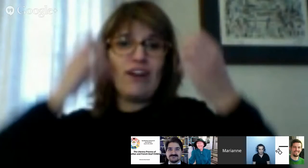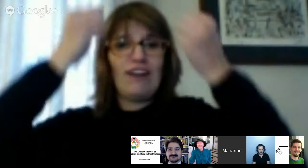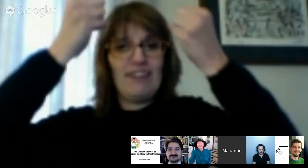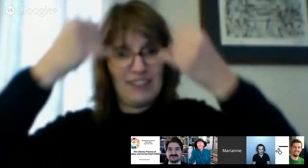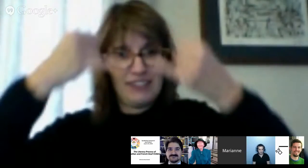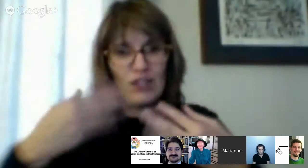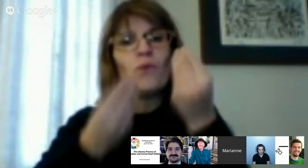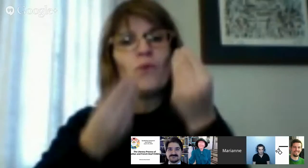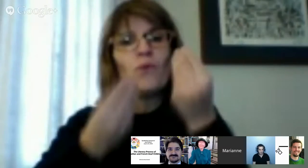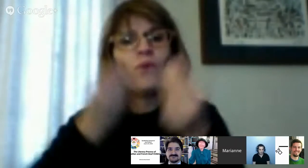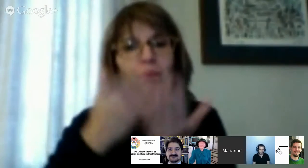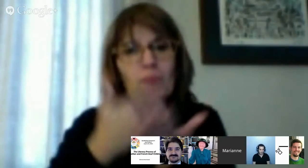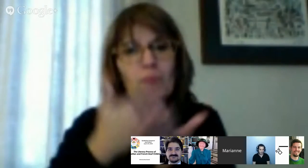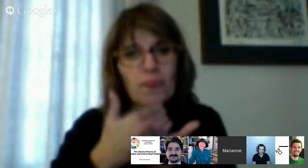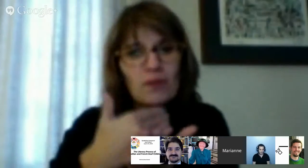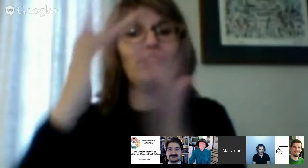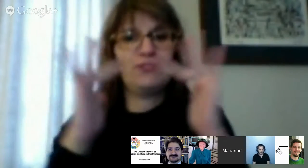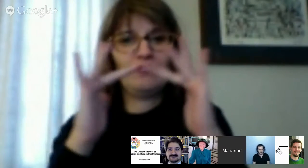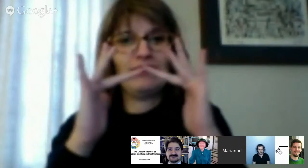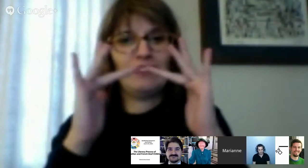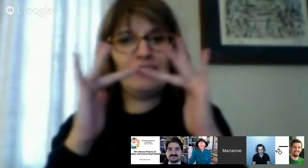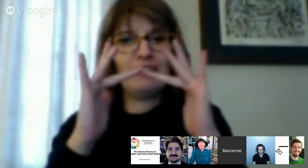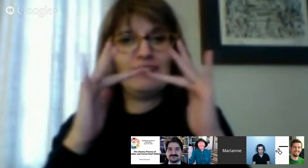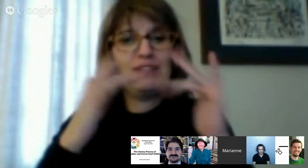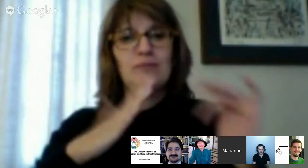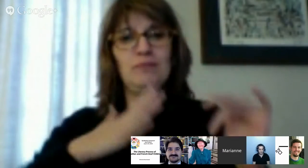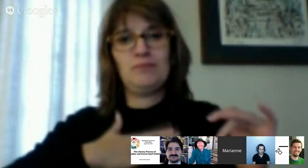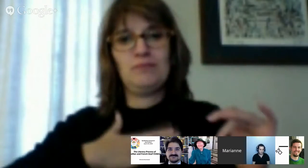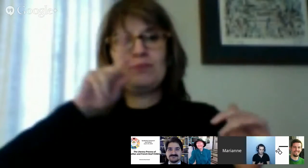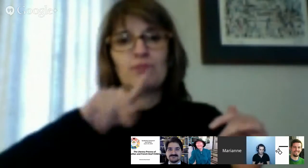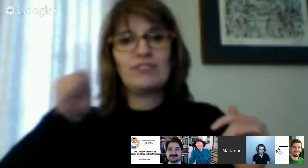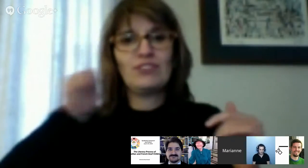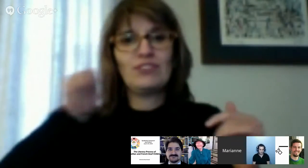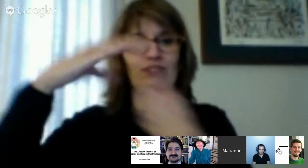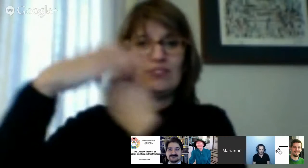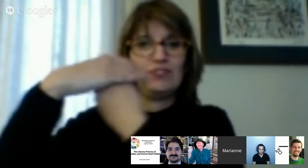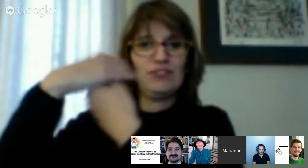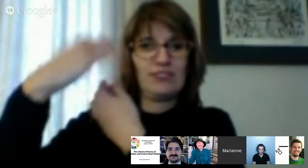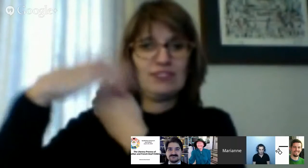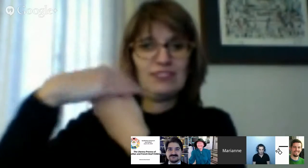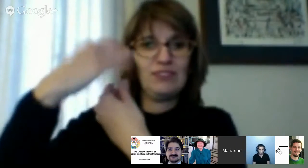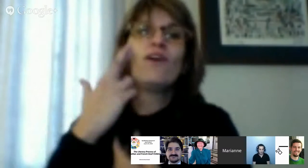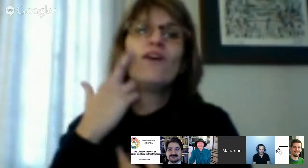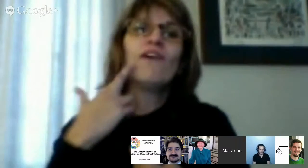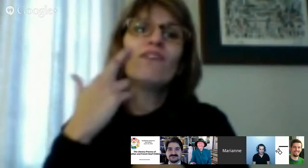A Valery já me introduziu, já falou com